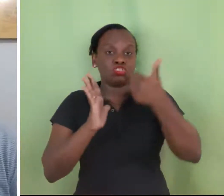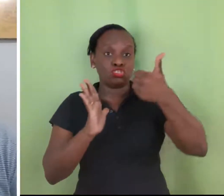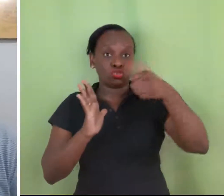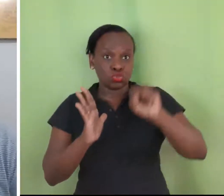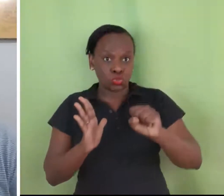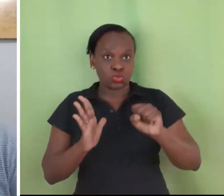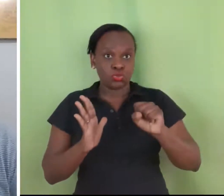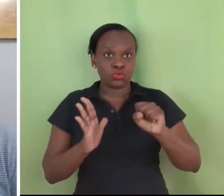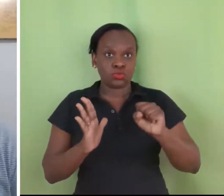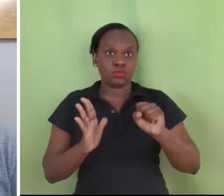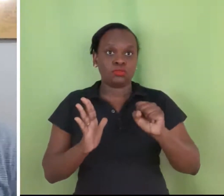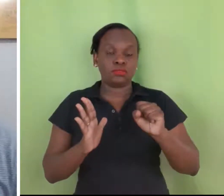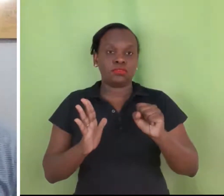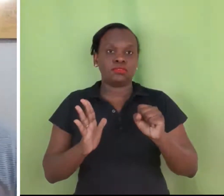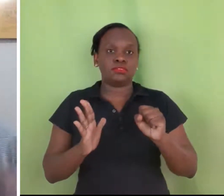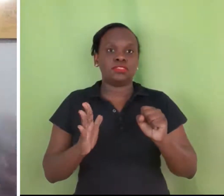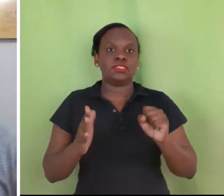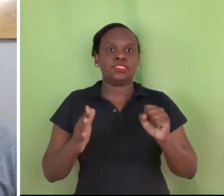né?